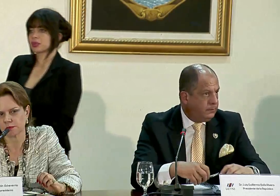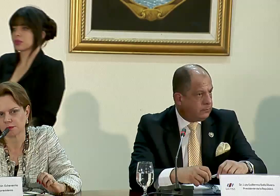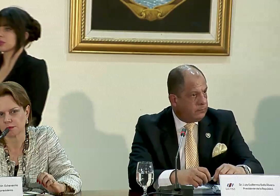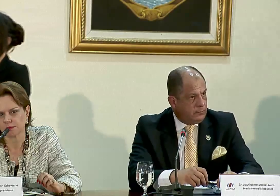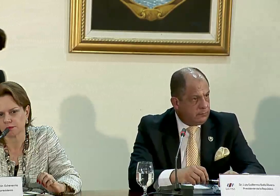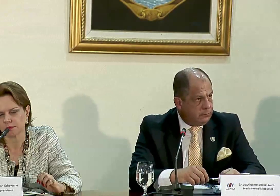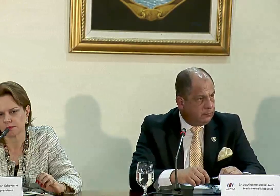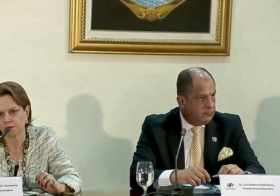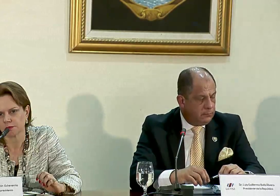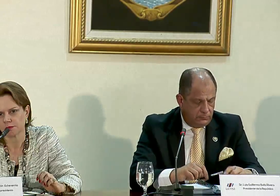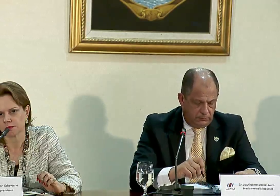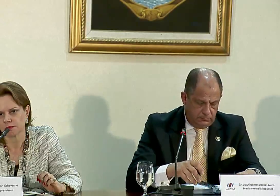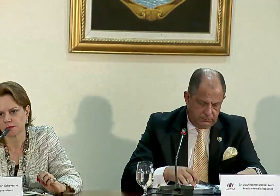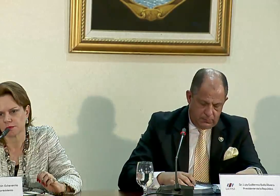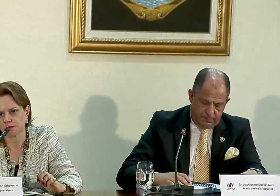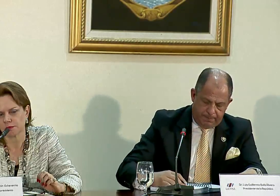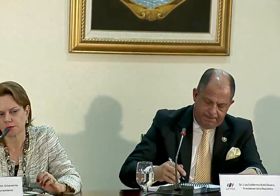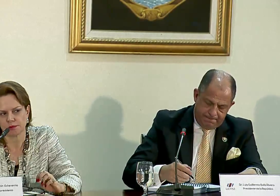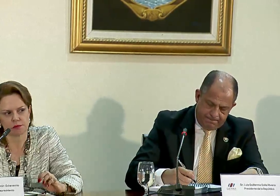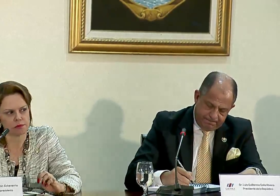Radio Victoria Don Gerardo